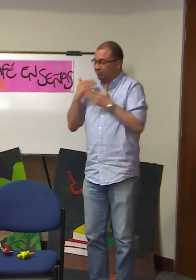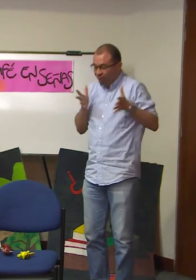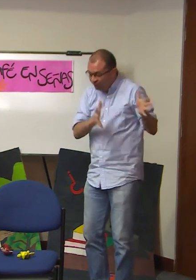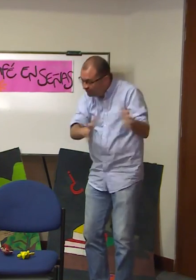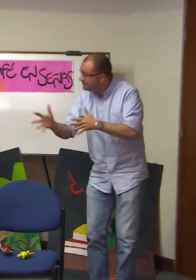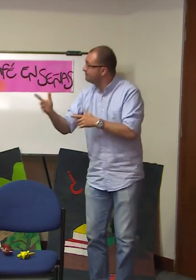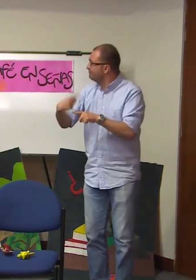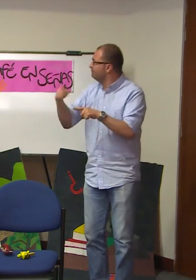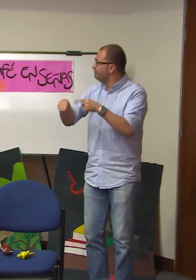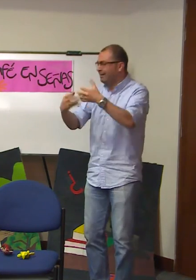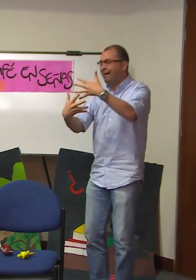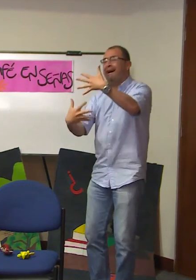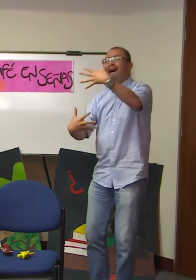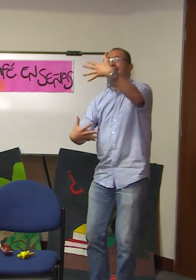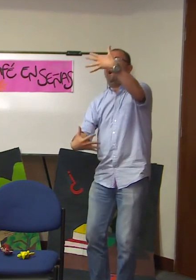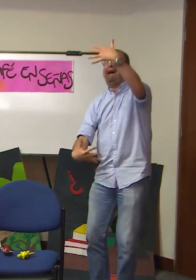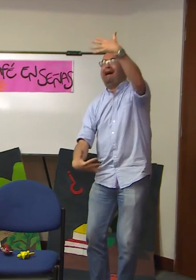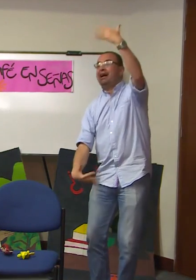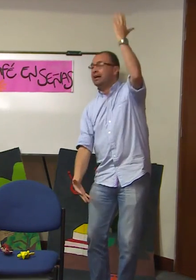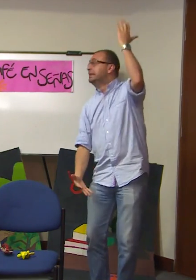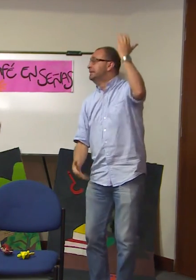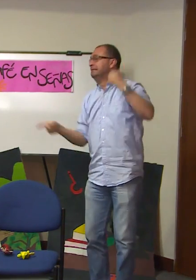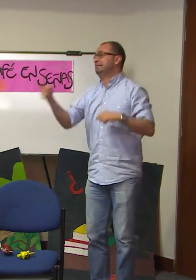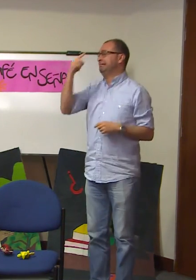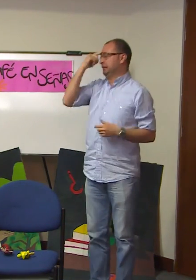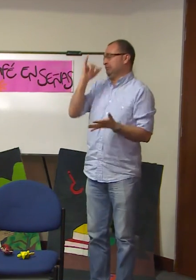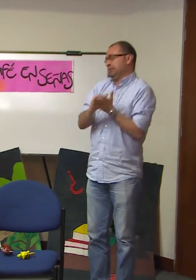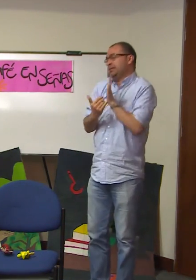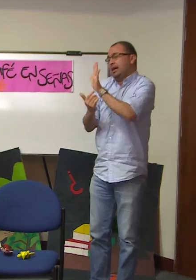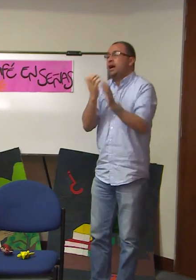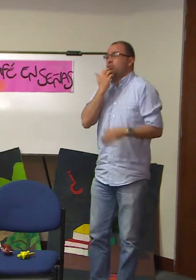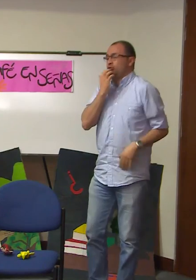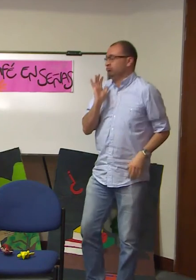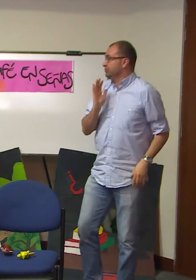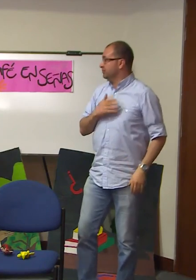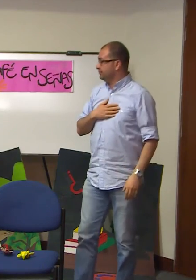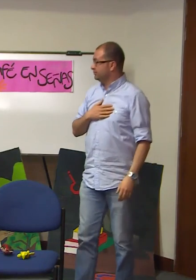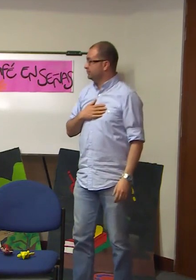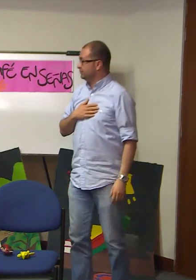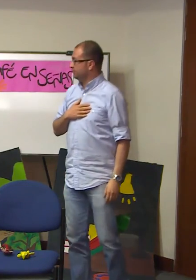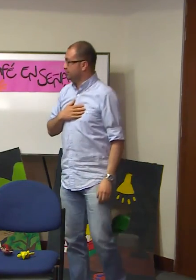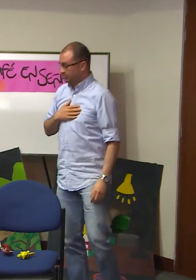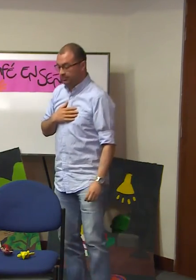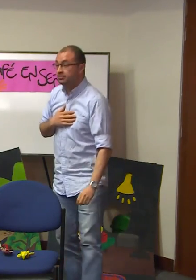o es pensarnos en todos los sujetos que podemos formar?